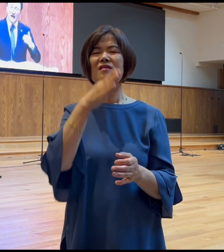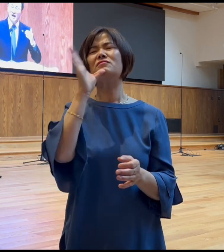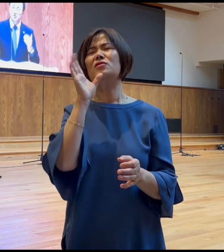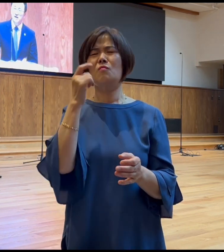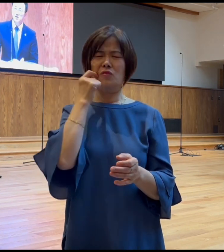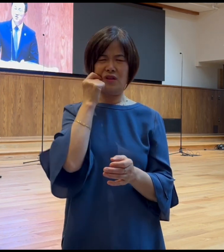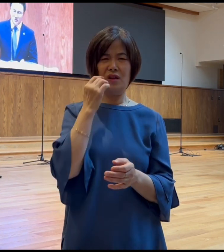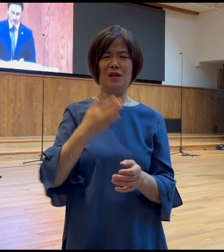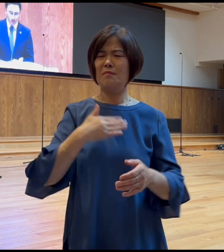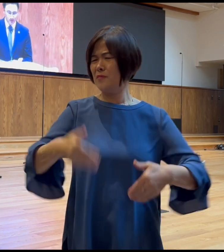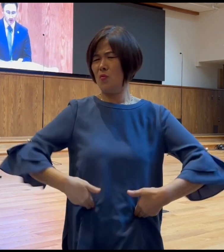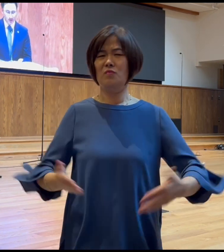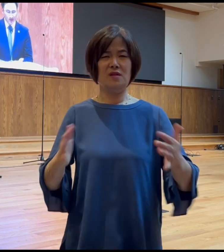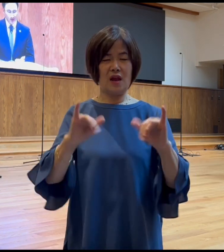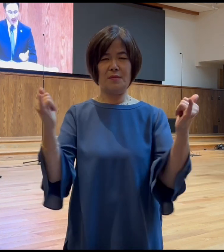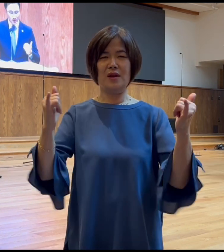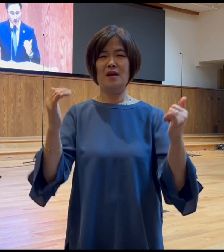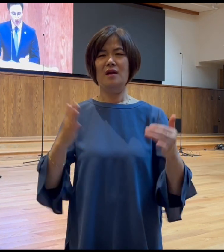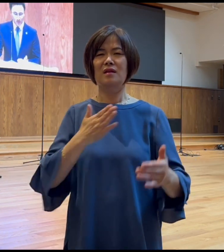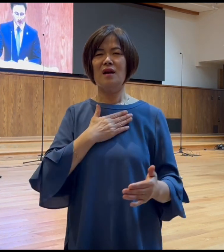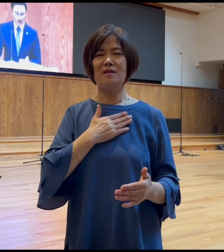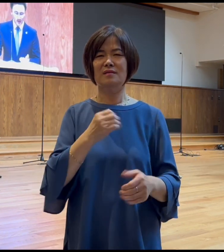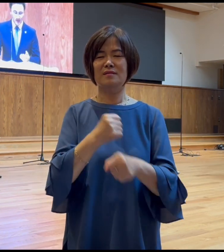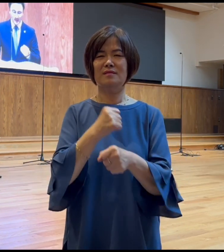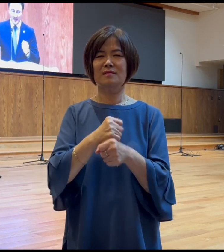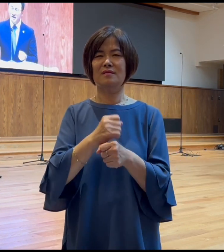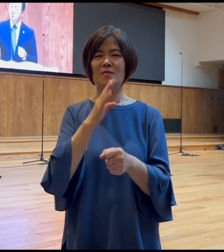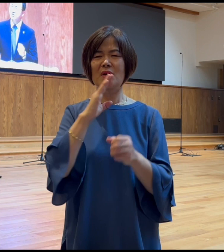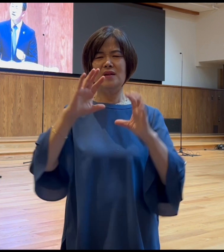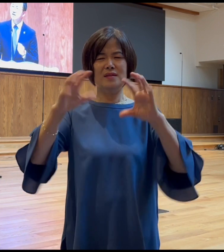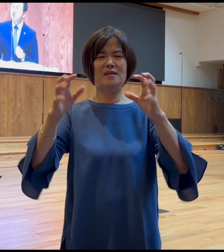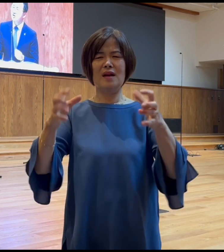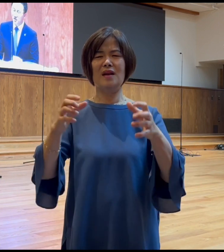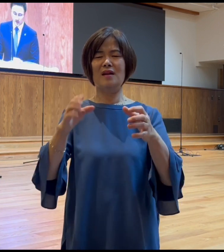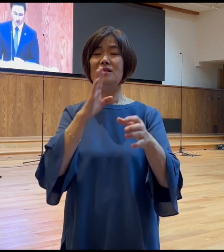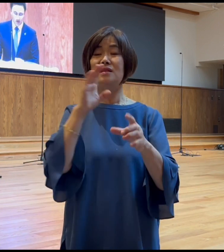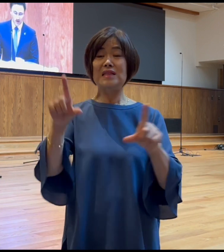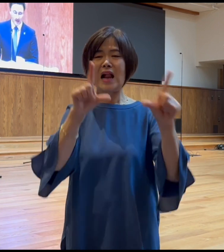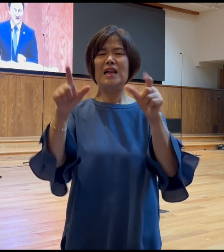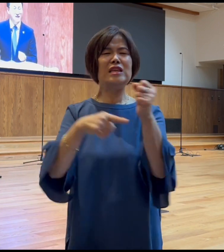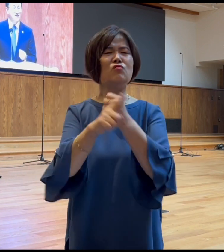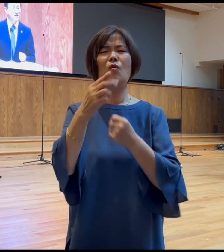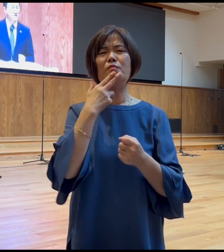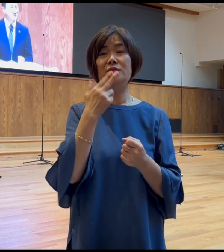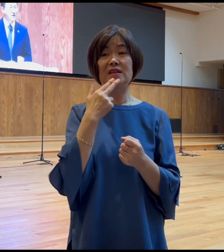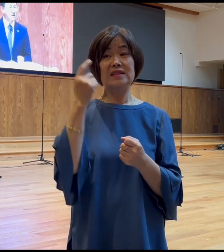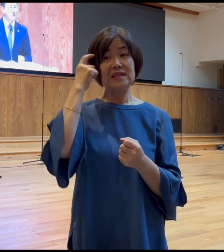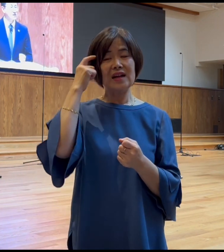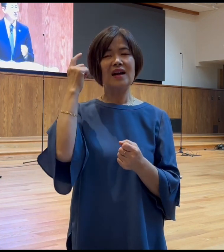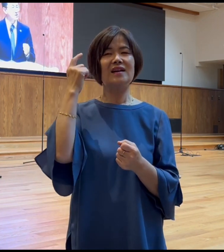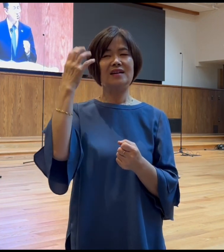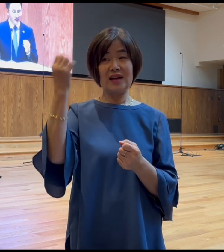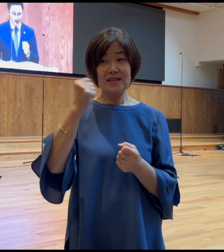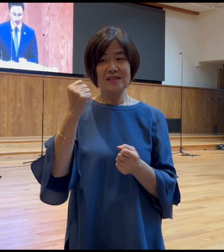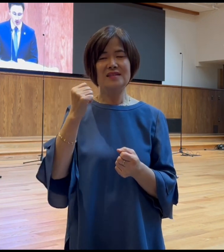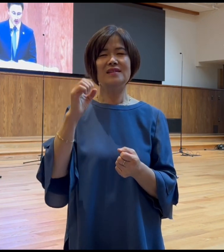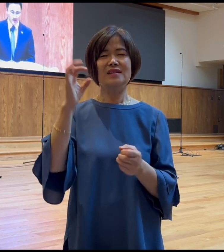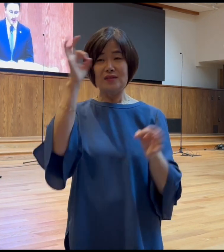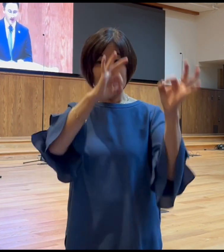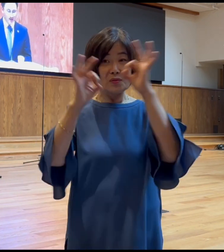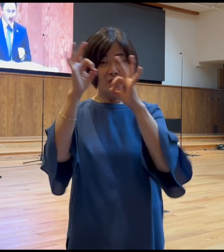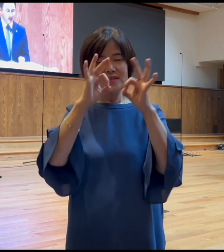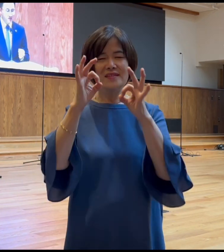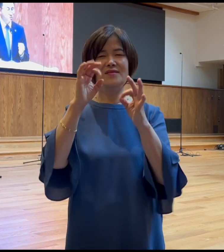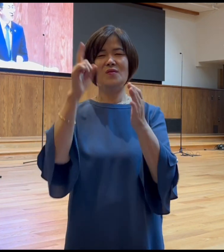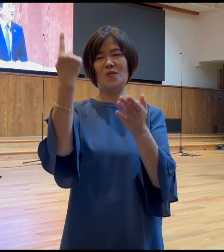나는 아무짝에도 쓸모없어. 나는 쓸모없는 세상에 존재할 이유가 없어 라는 생각이 들 때, 그러한 소리가 찾아올